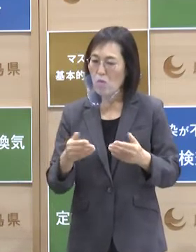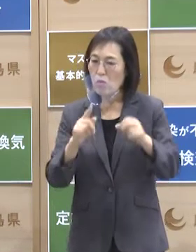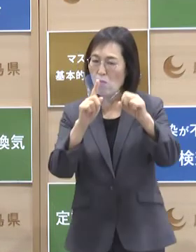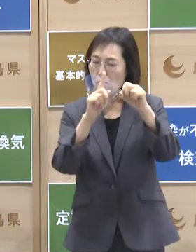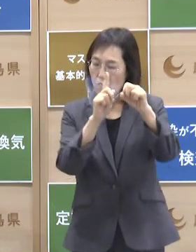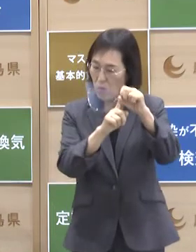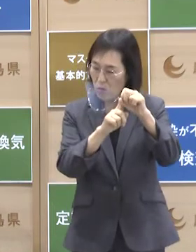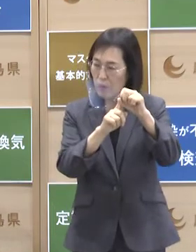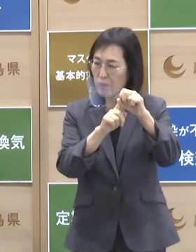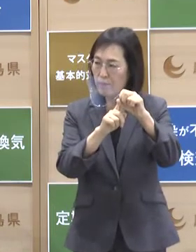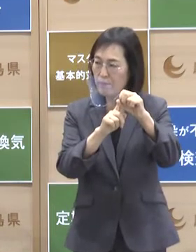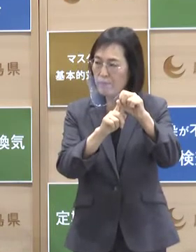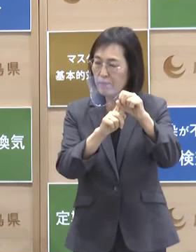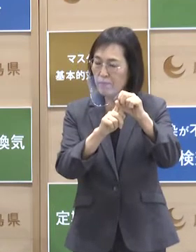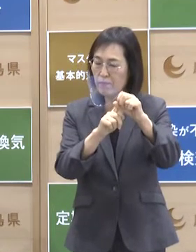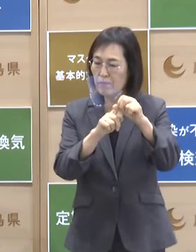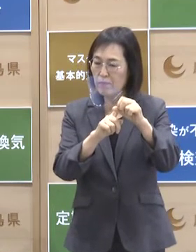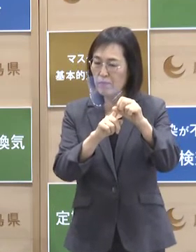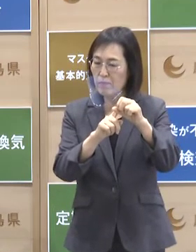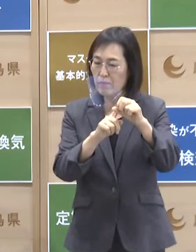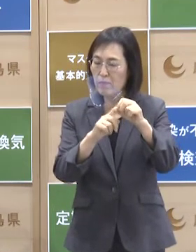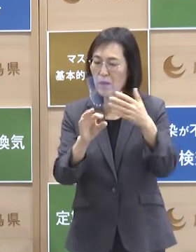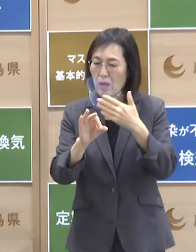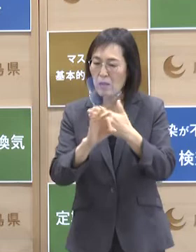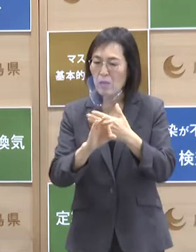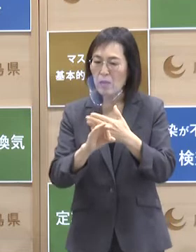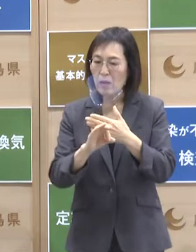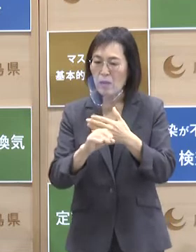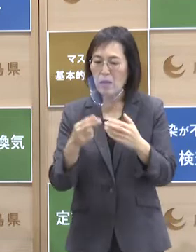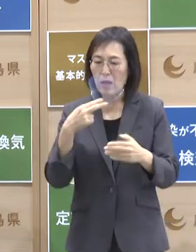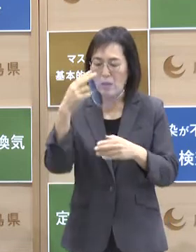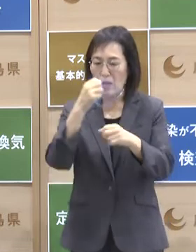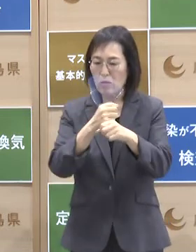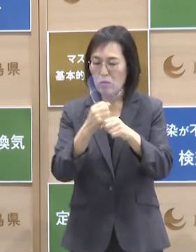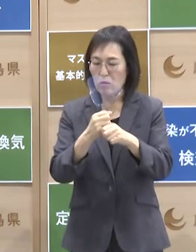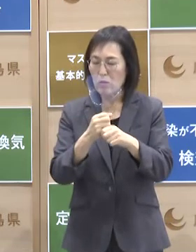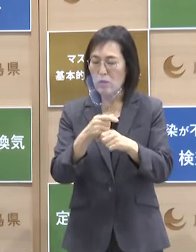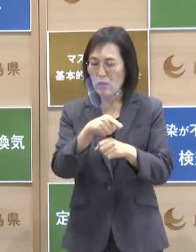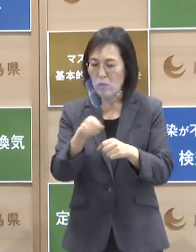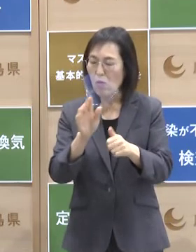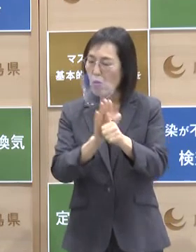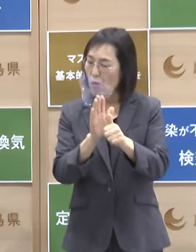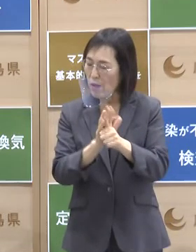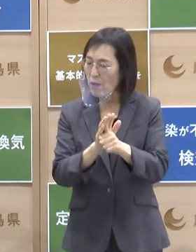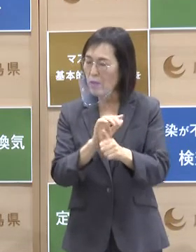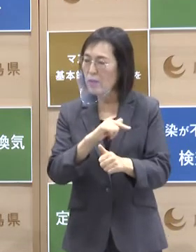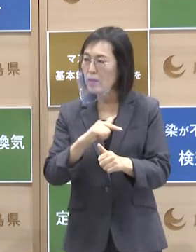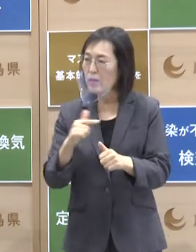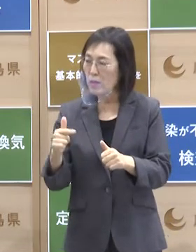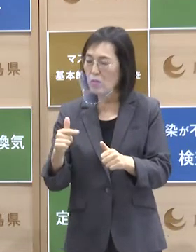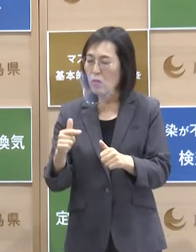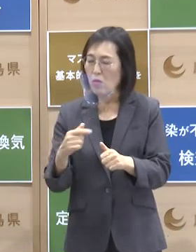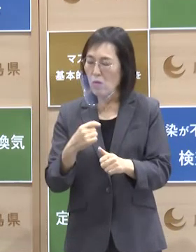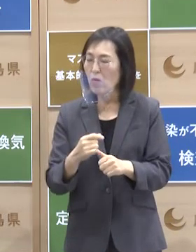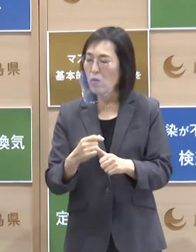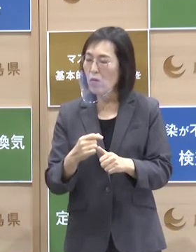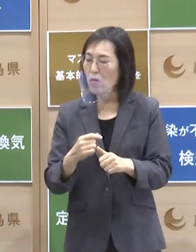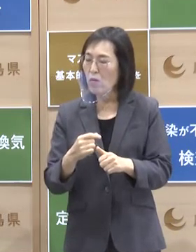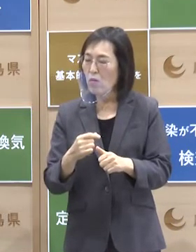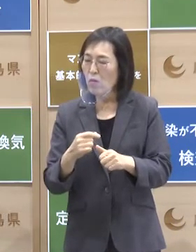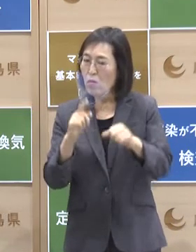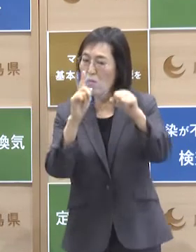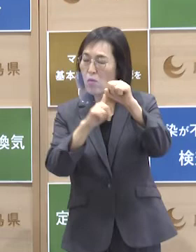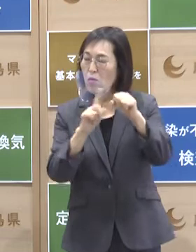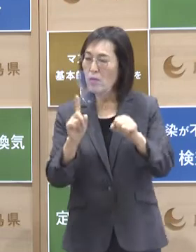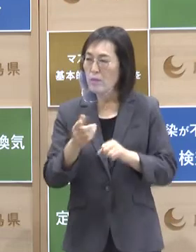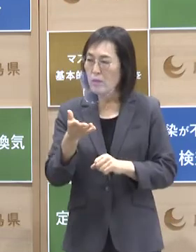ますか、事業者支援なり、広島のお酒の発信なり、いろいろあると思うんですけど、ちょっと知事の方からまとめて、改めてその、この狙い